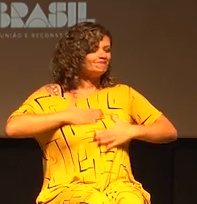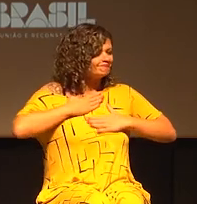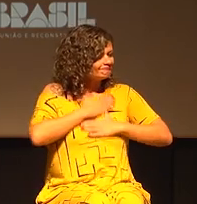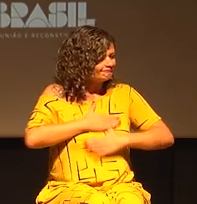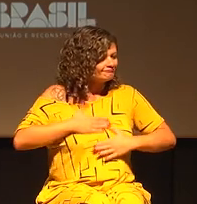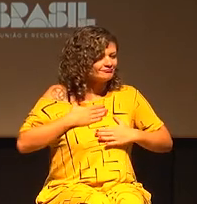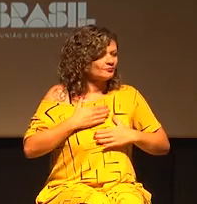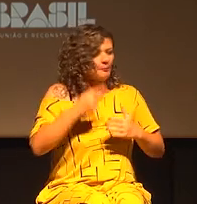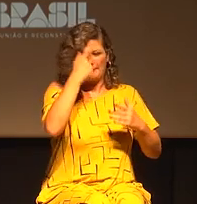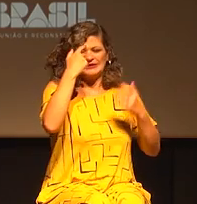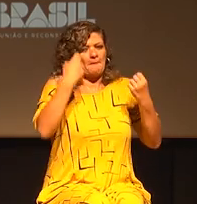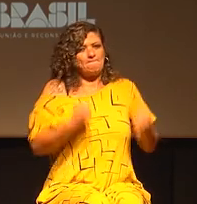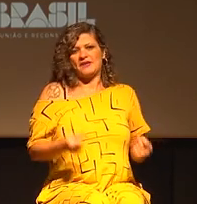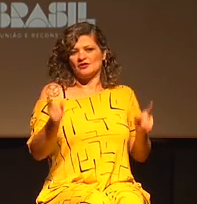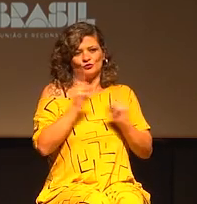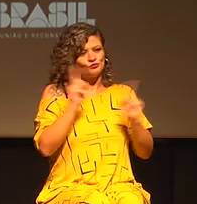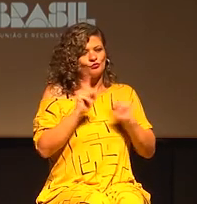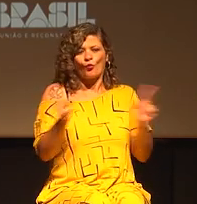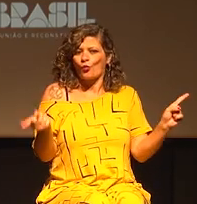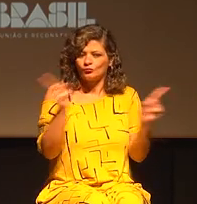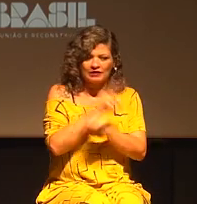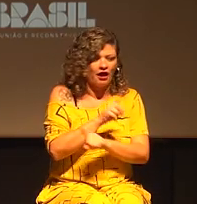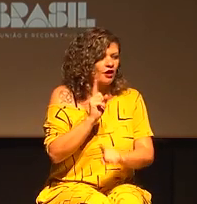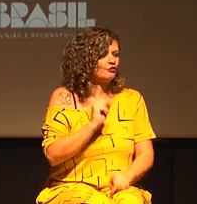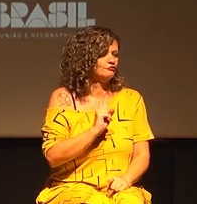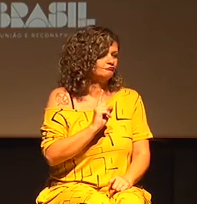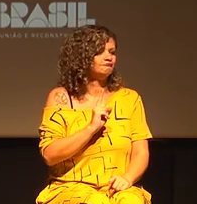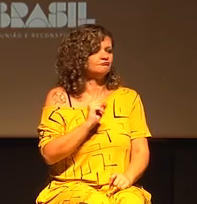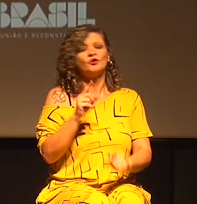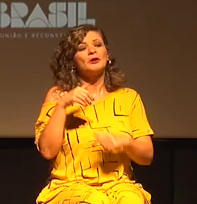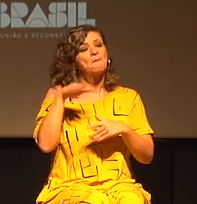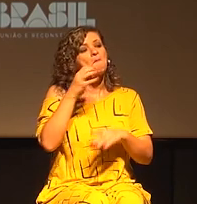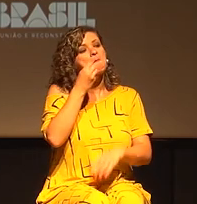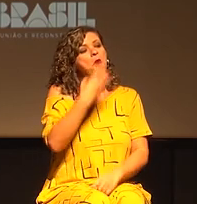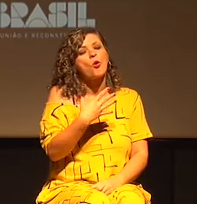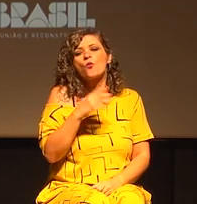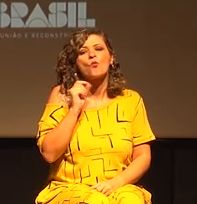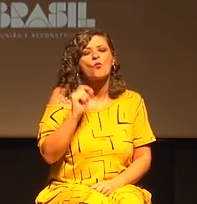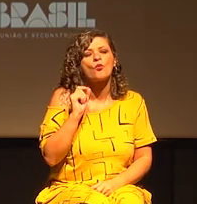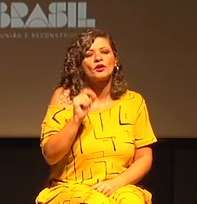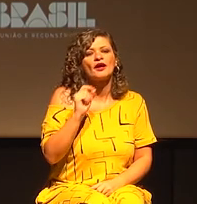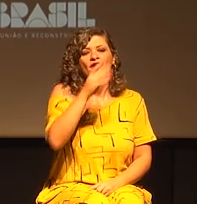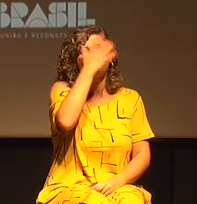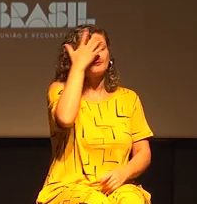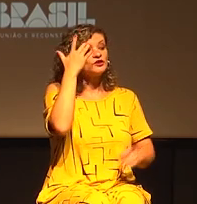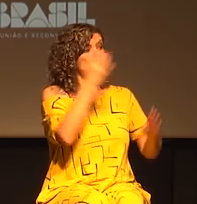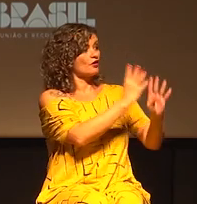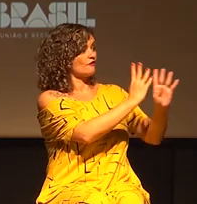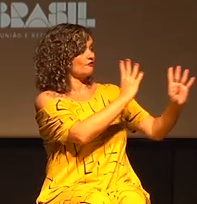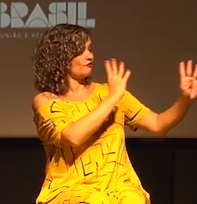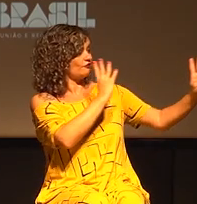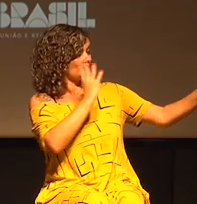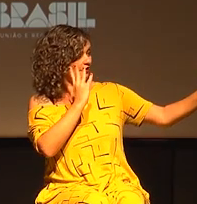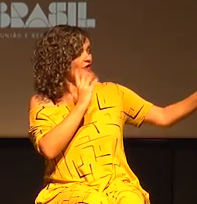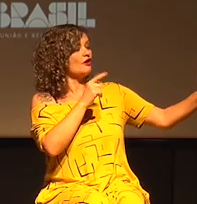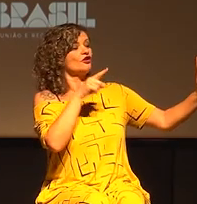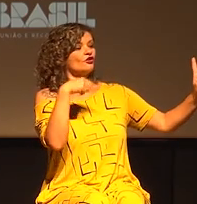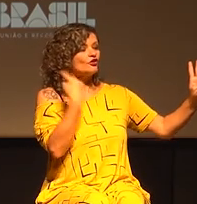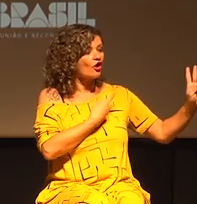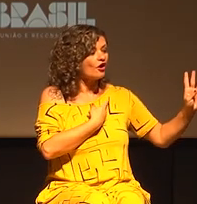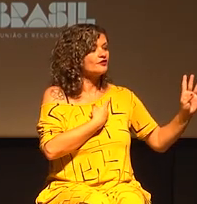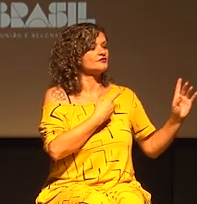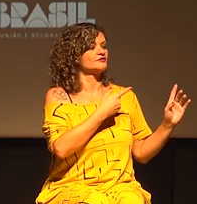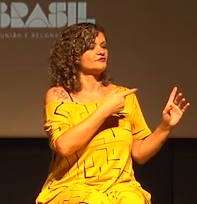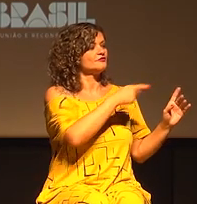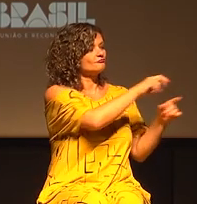não vemos isso como um peso pelo contrário e e o que é muito bom que essas pessoas estão ficando na fila nós estamos pegando essas pessoas e